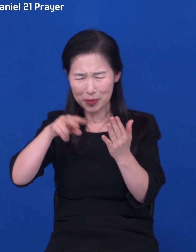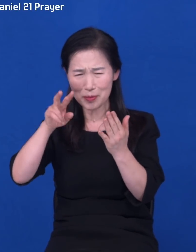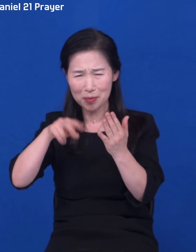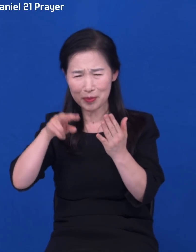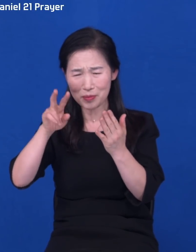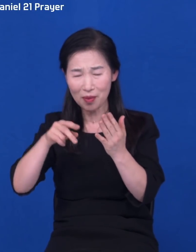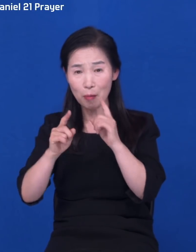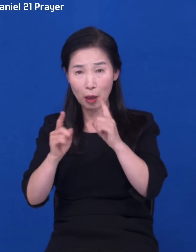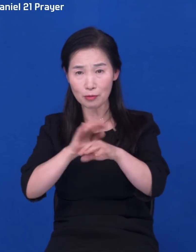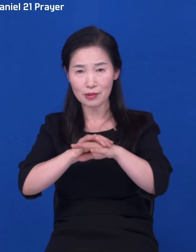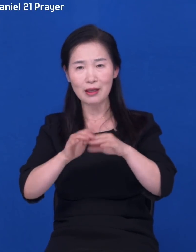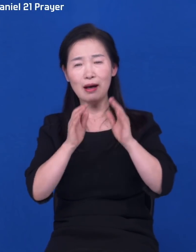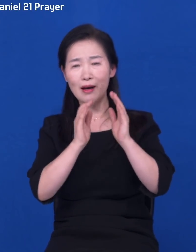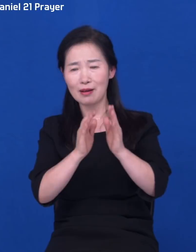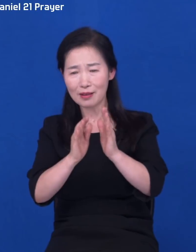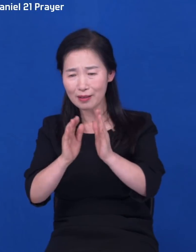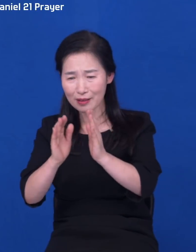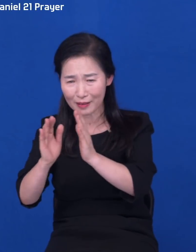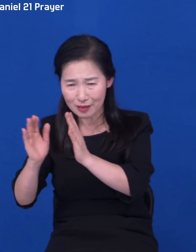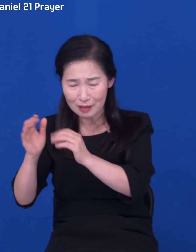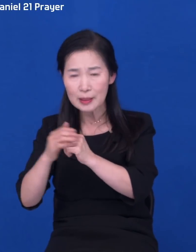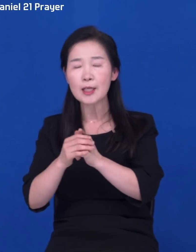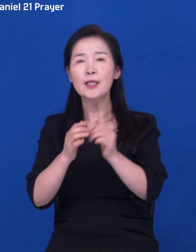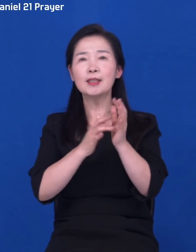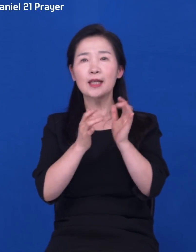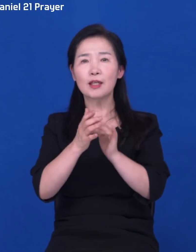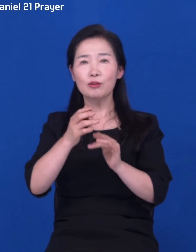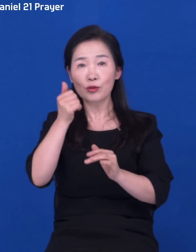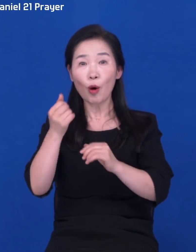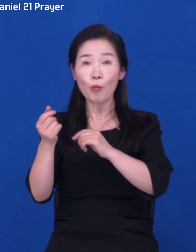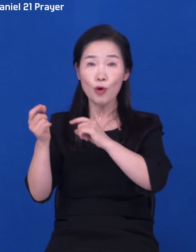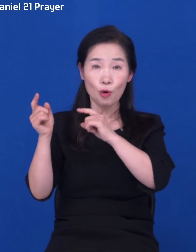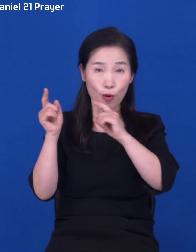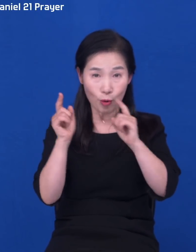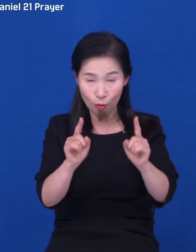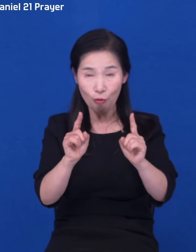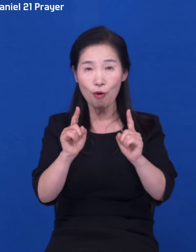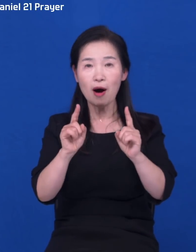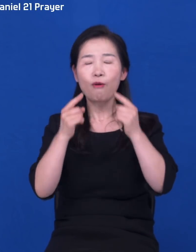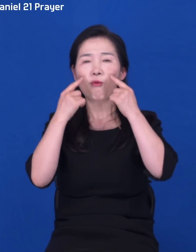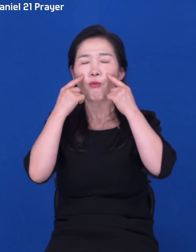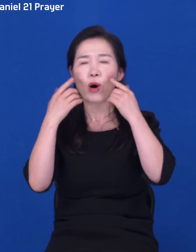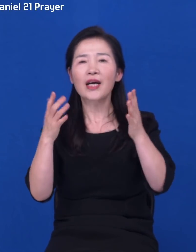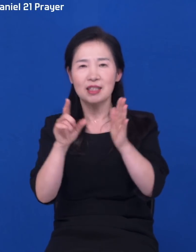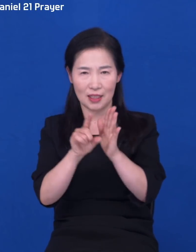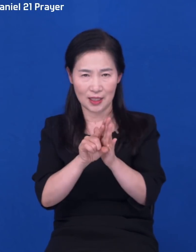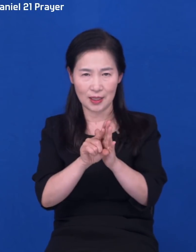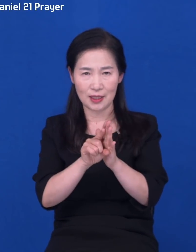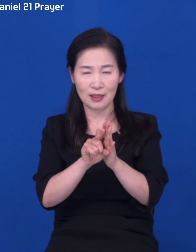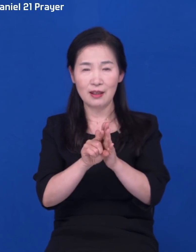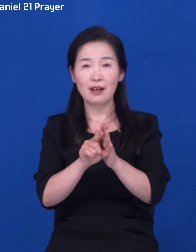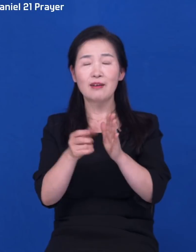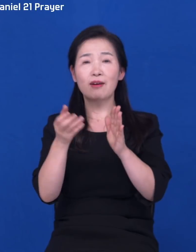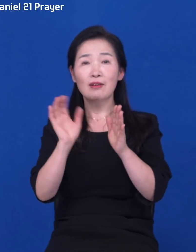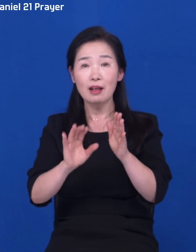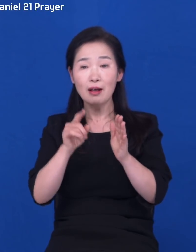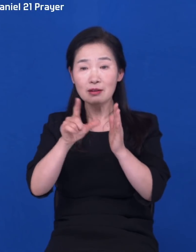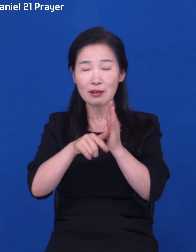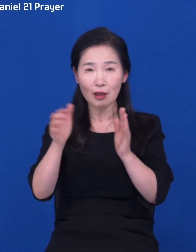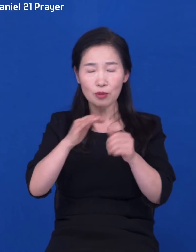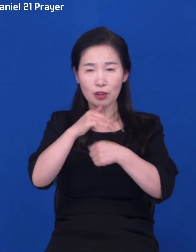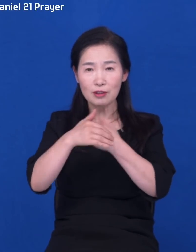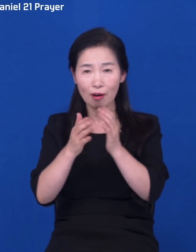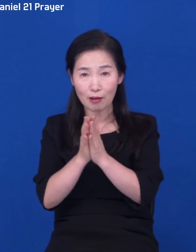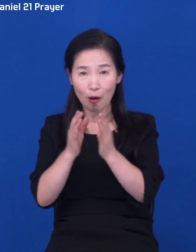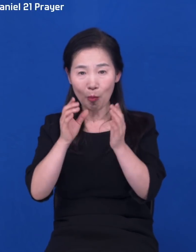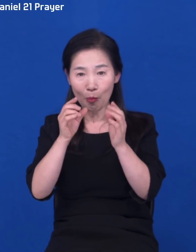정리가 되어 있더라고요. 예수가 부활한 게 너무나 확실한 사실이라고 믿어지니까 성경 말씀이 너무너무 하나하나 소중하게